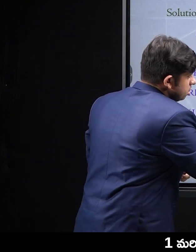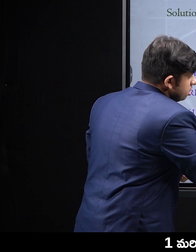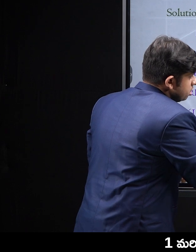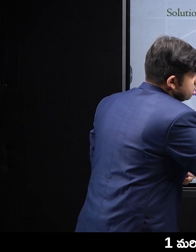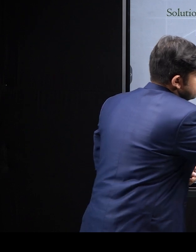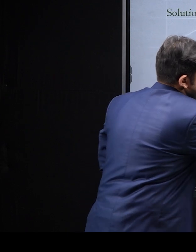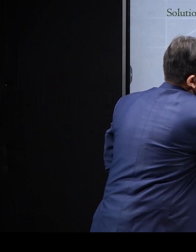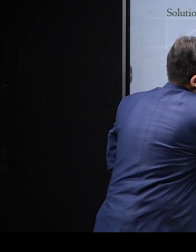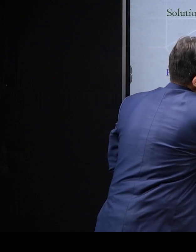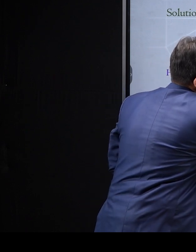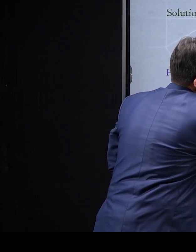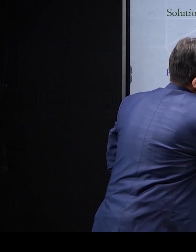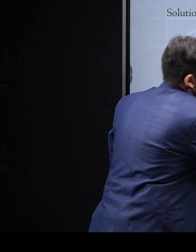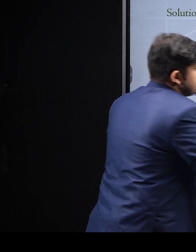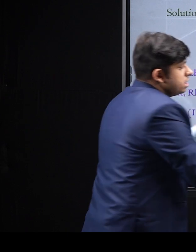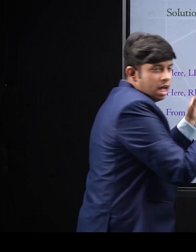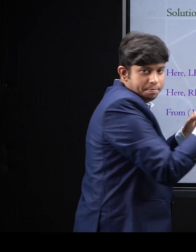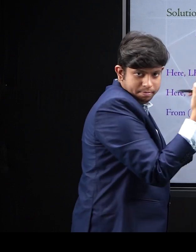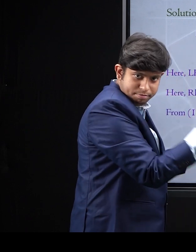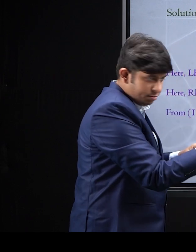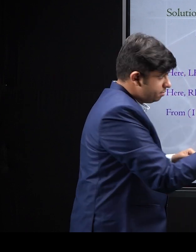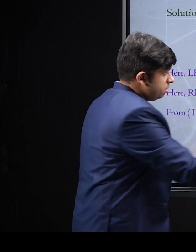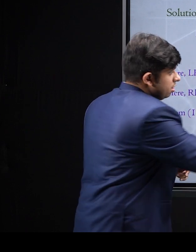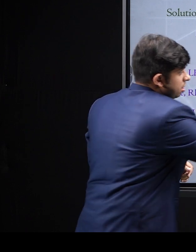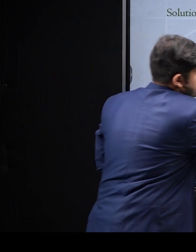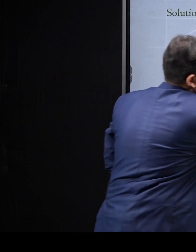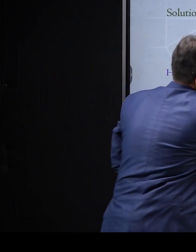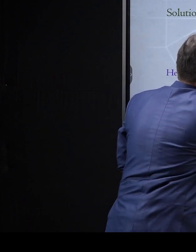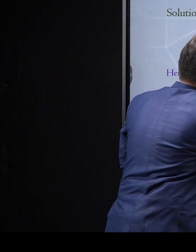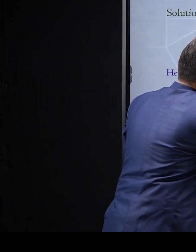వస్తుంది. అంటే x మైనస్ 19 0.